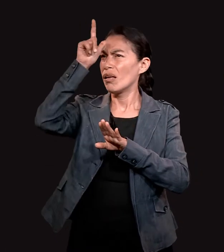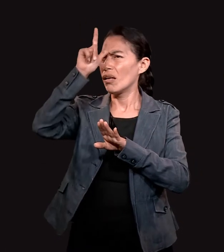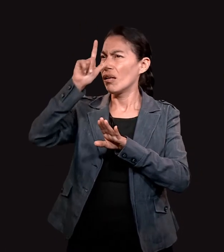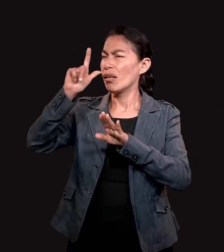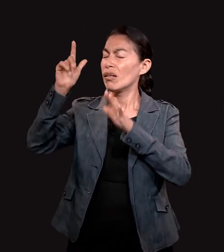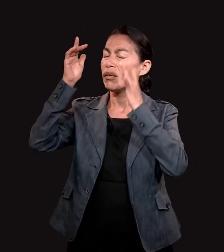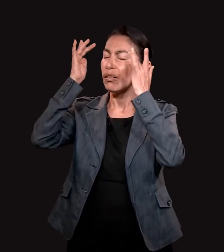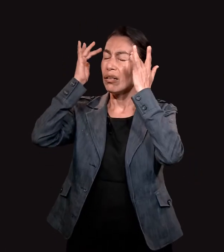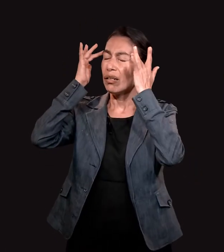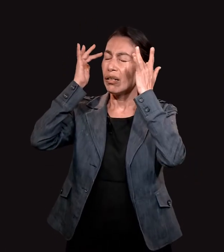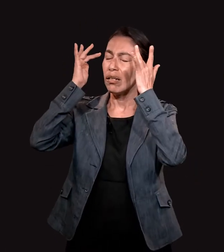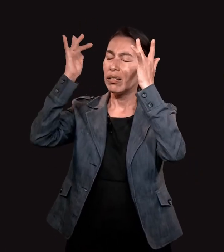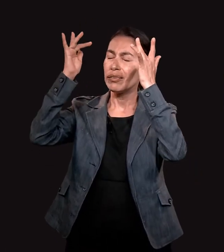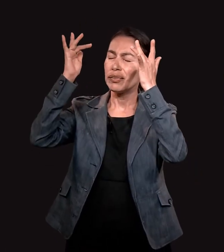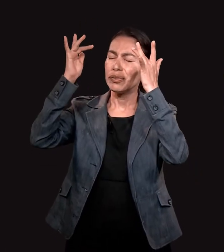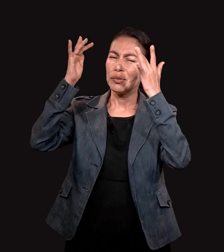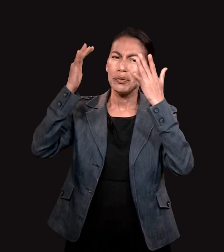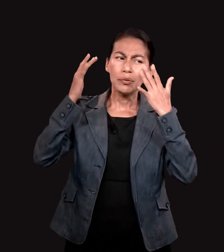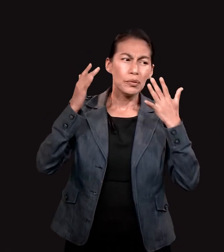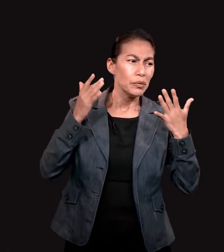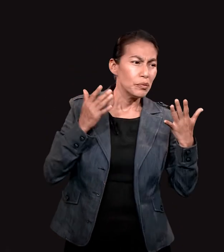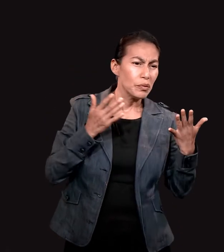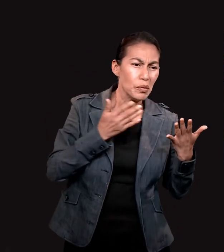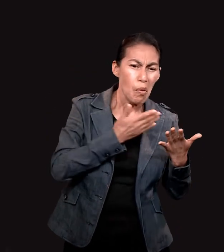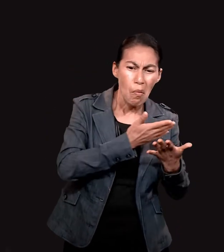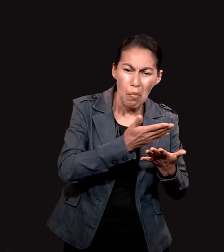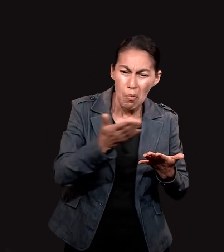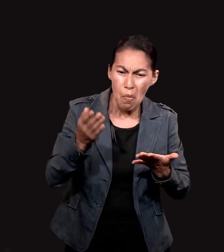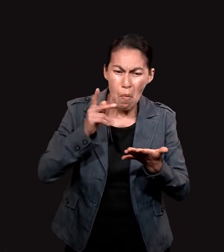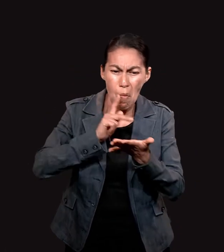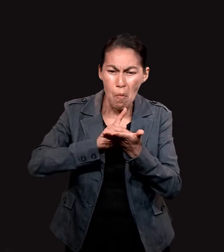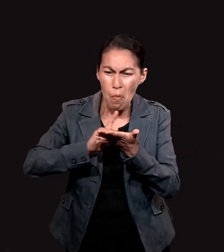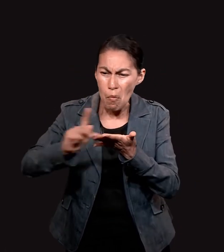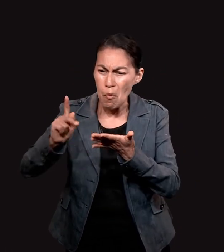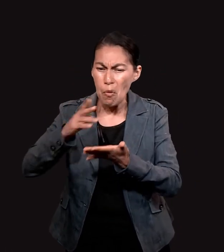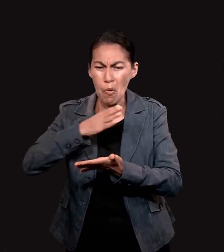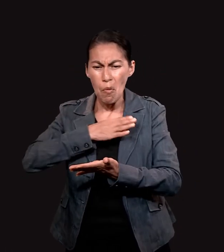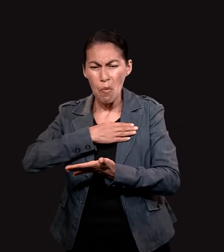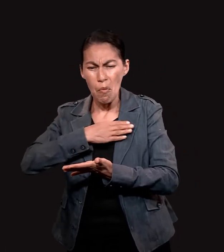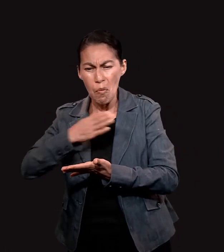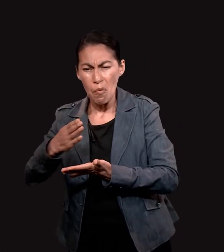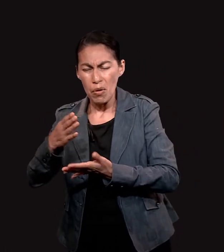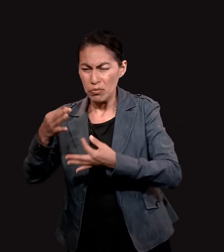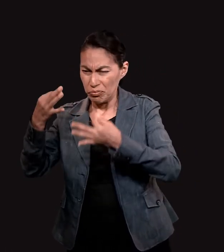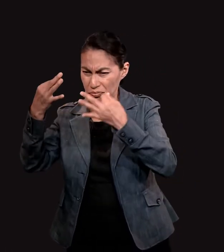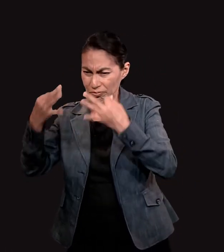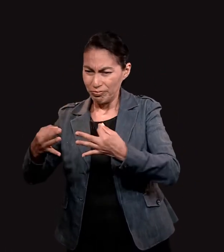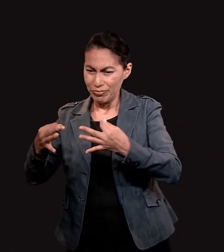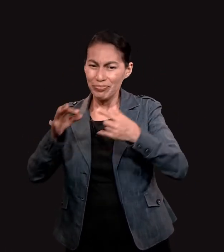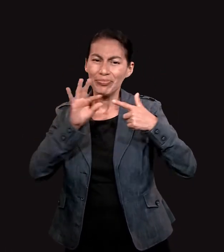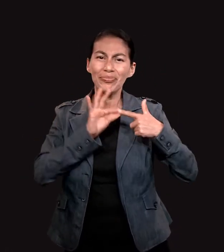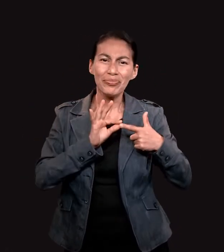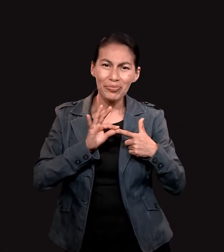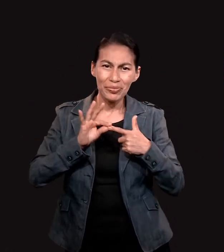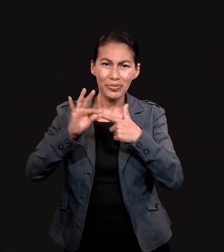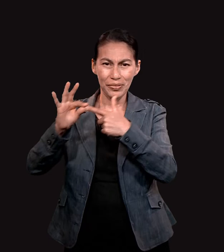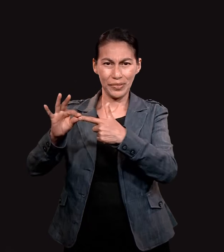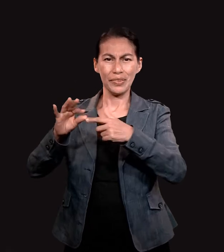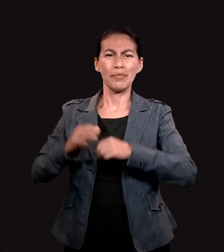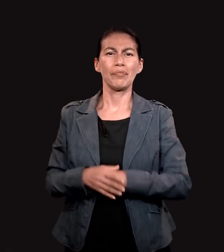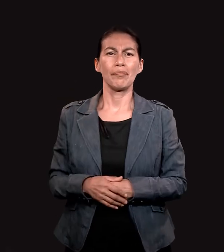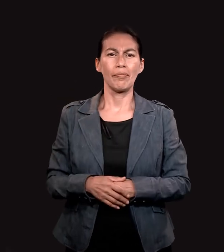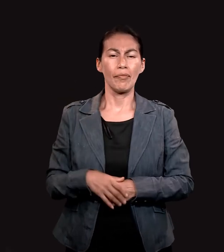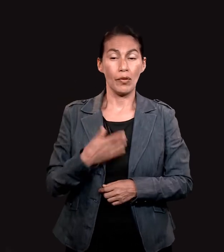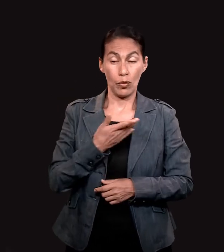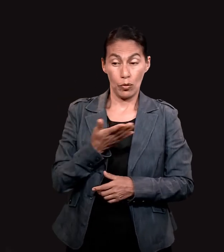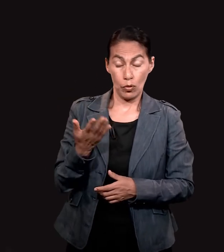poderosa, guiándonos por su Espíritu a toda la verdad, a todo lo bueno, a todo lo puro, a todo lo que es de buen nombre.